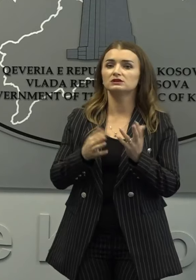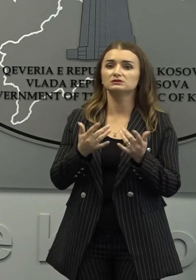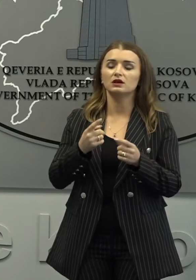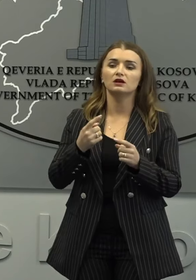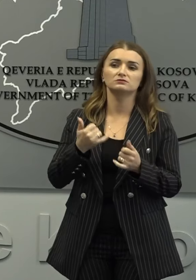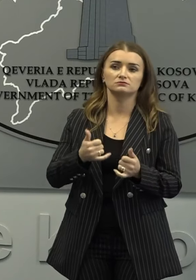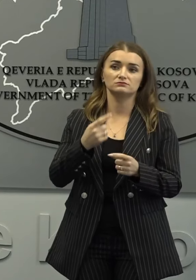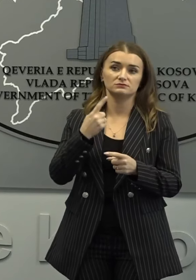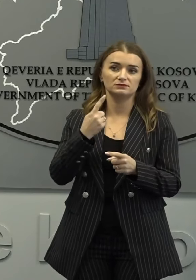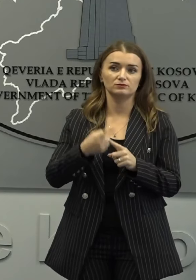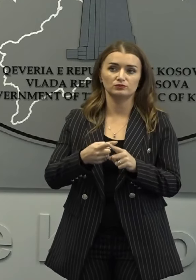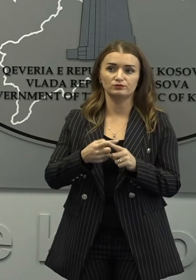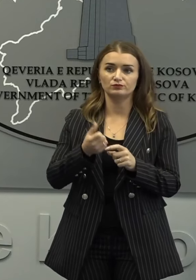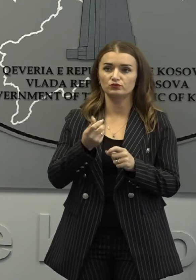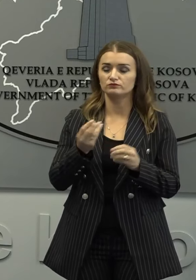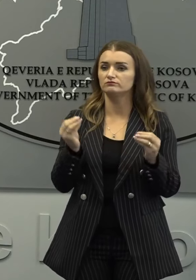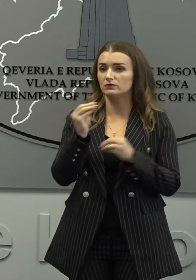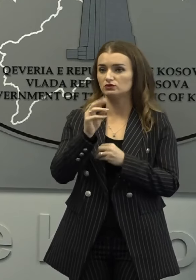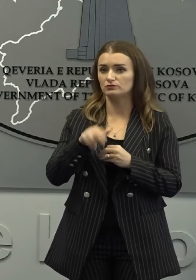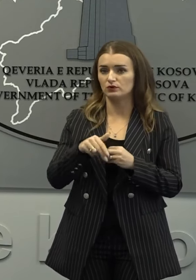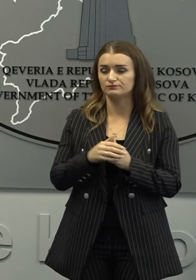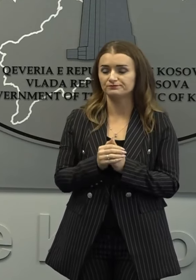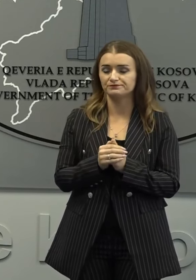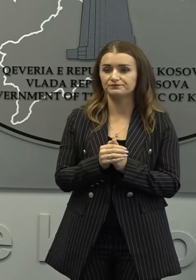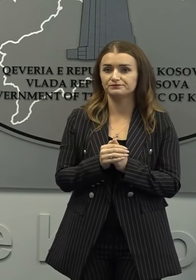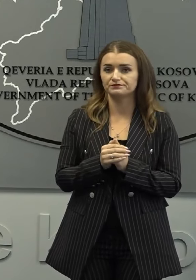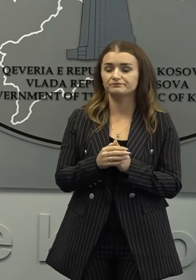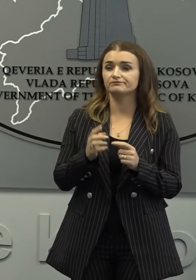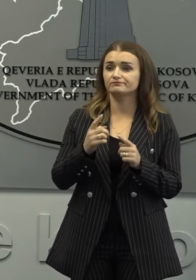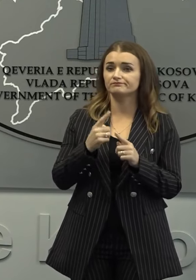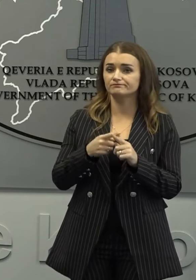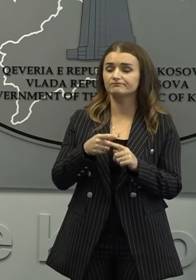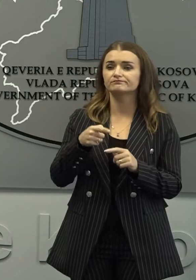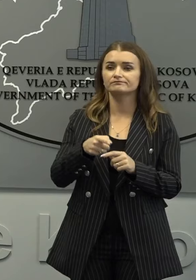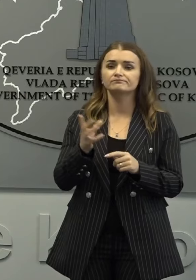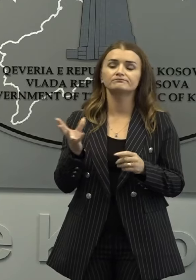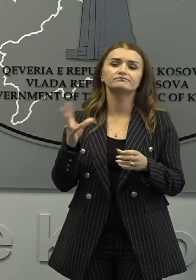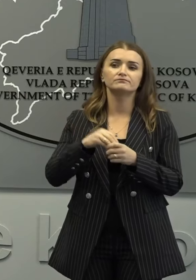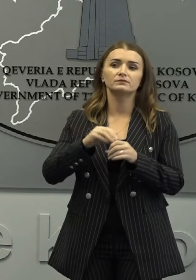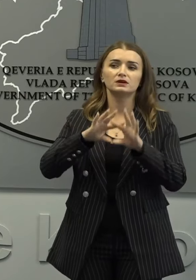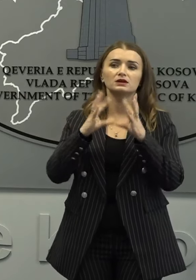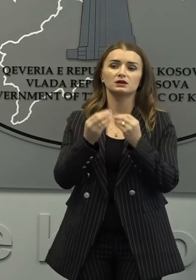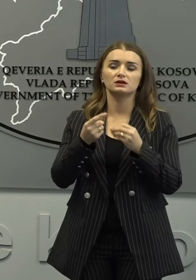të pavarur. E në mes të këtyre vendimeve do të kisha theksuar